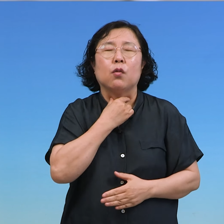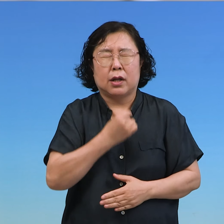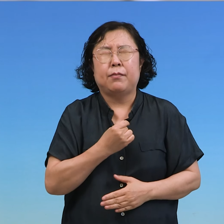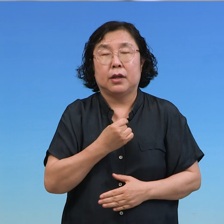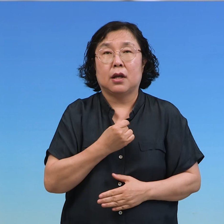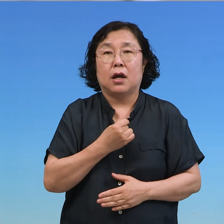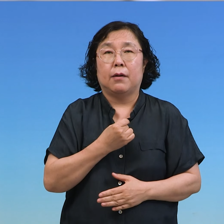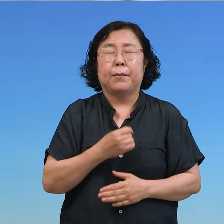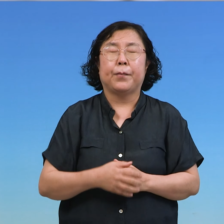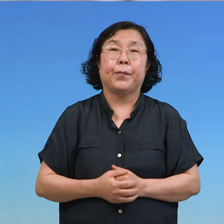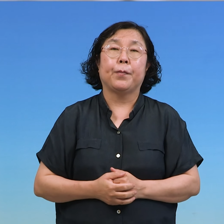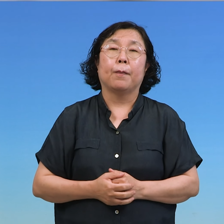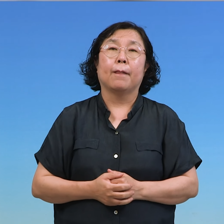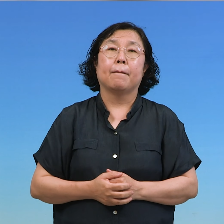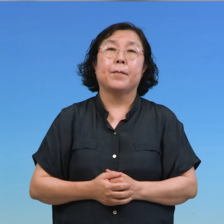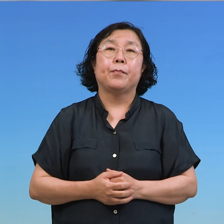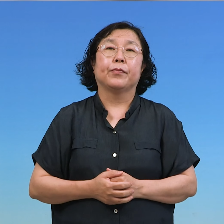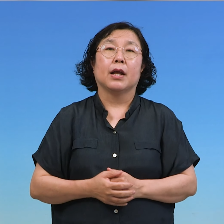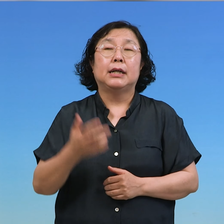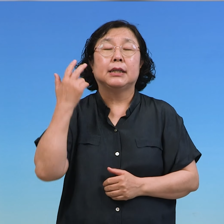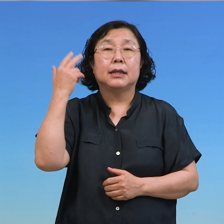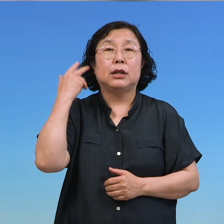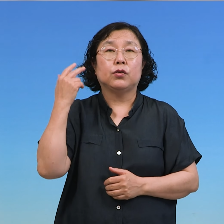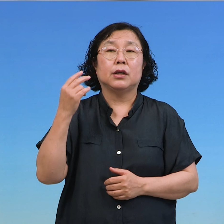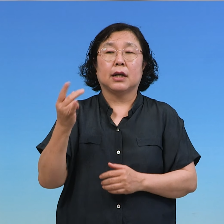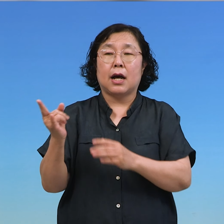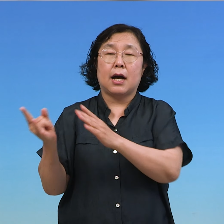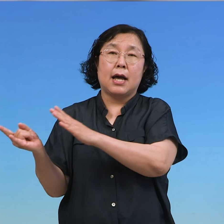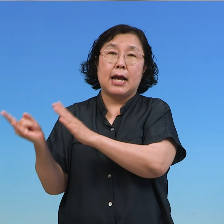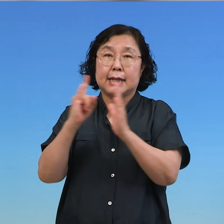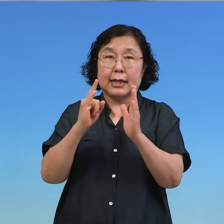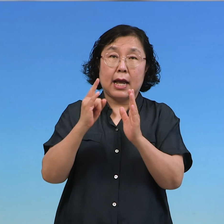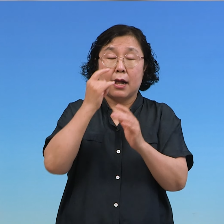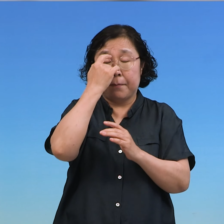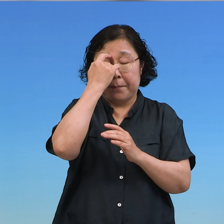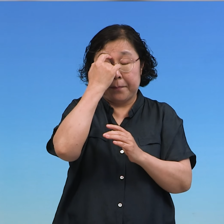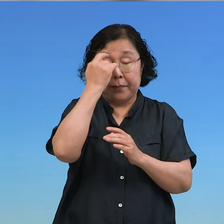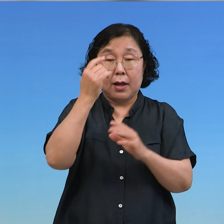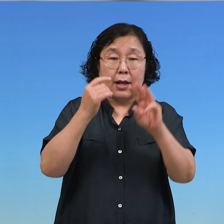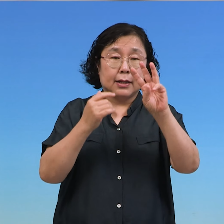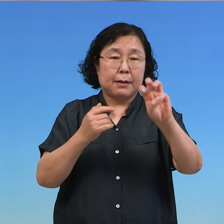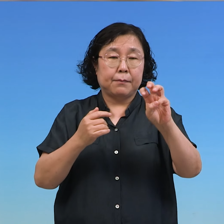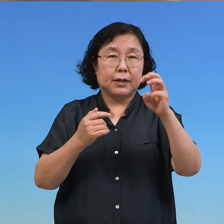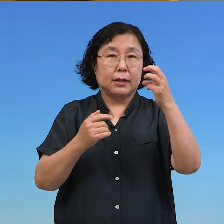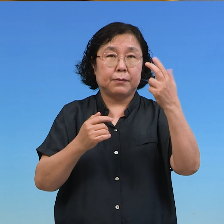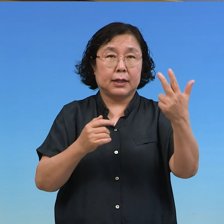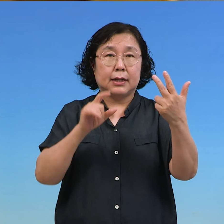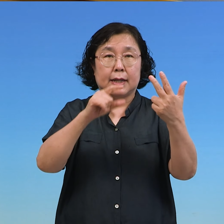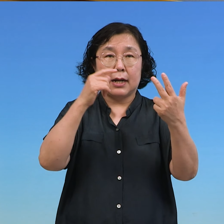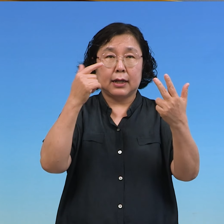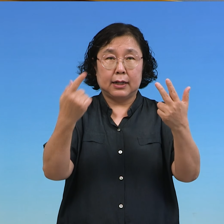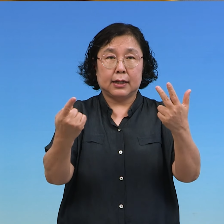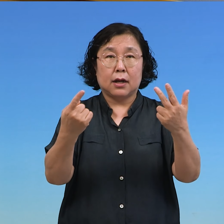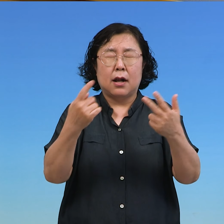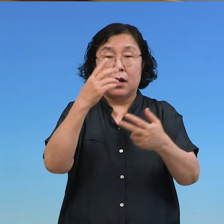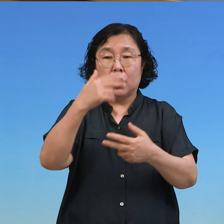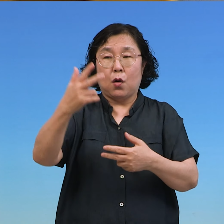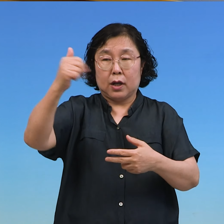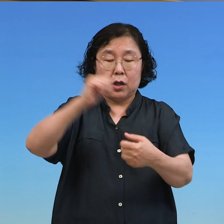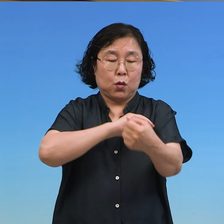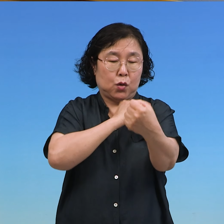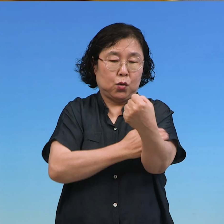사모합니다 그래서 저는 지난 주간에 에스겔 37장이요 에스겔 37장 1절입니다 영호와께서